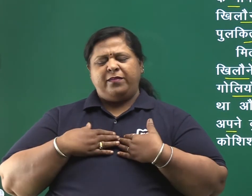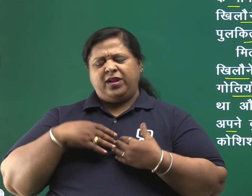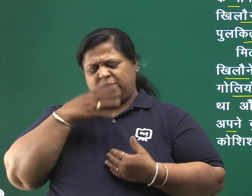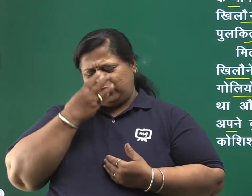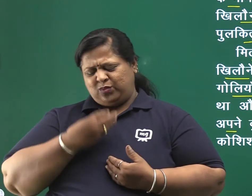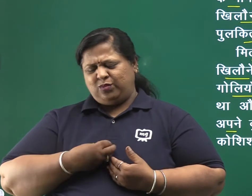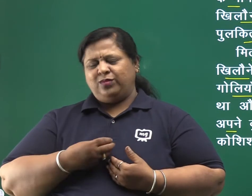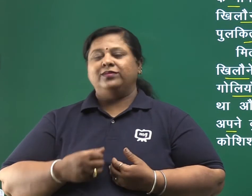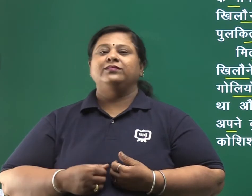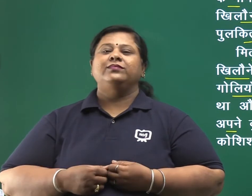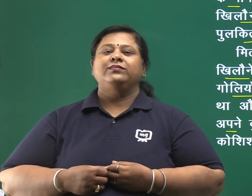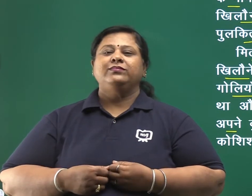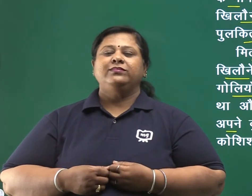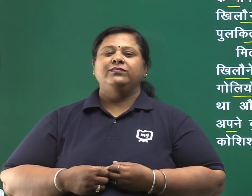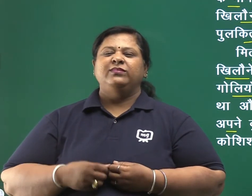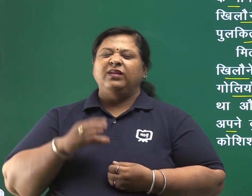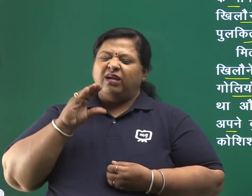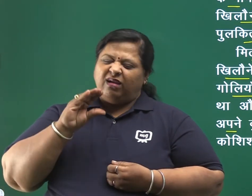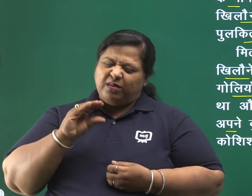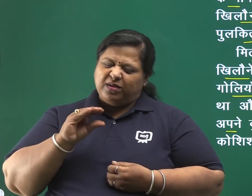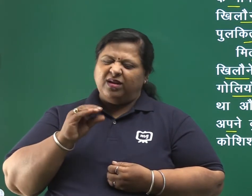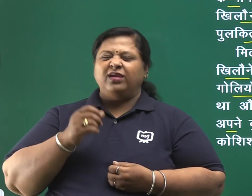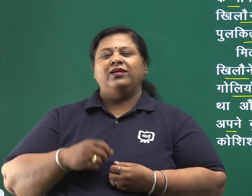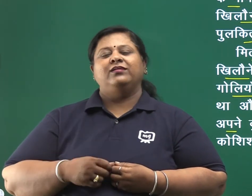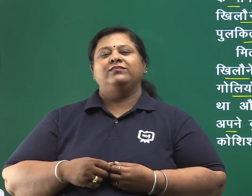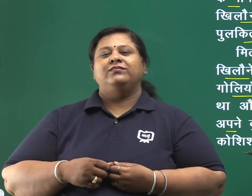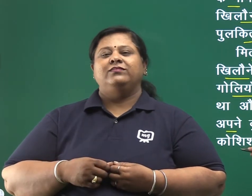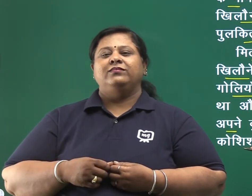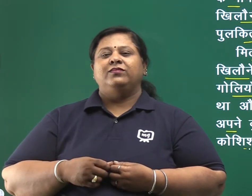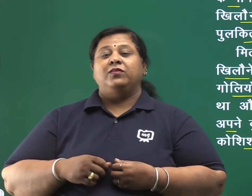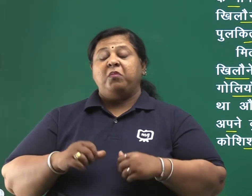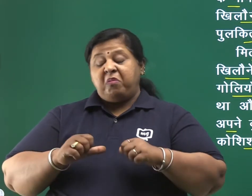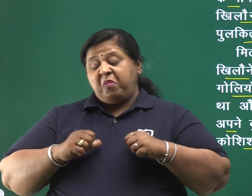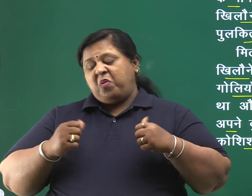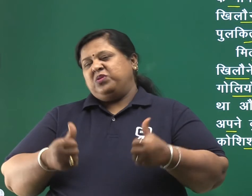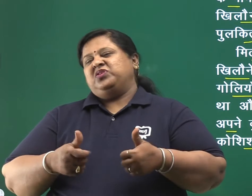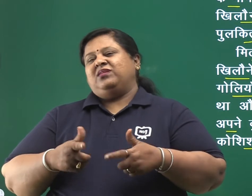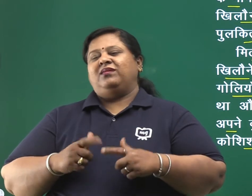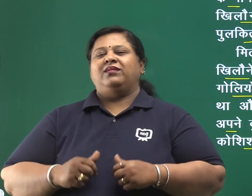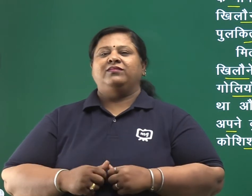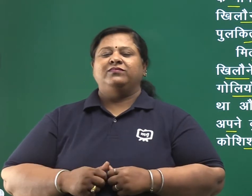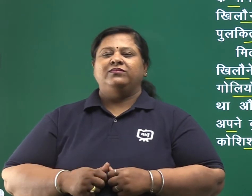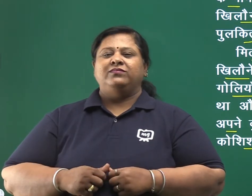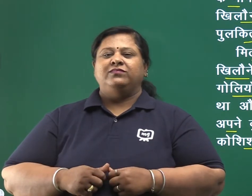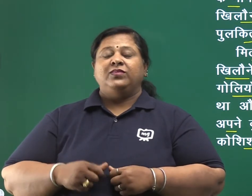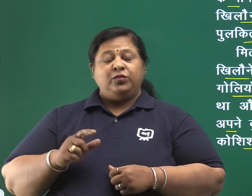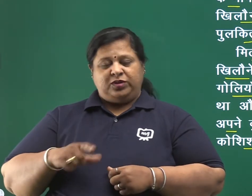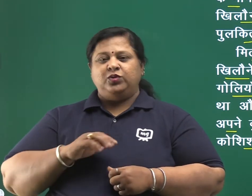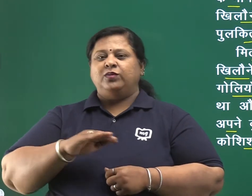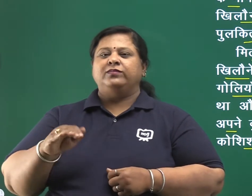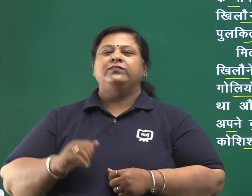अपने दुख को कम करने की कोशिश करता था। तो